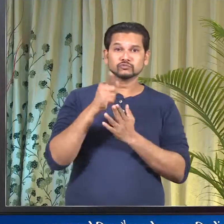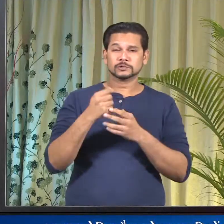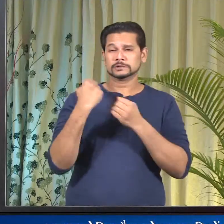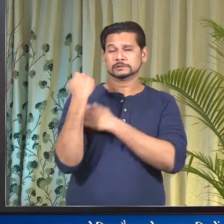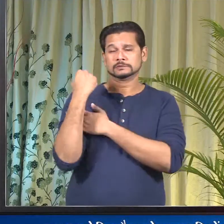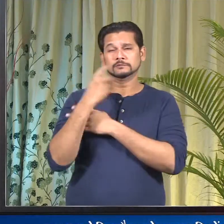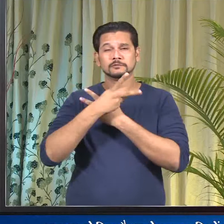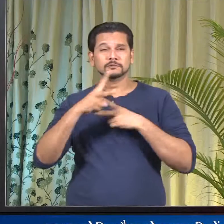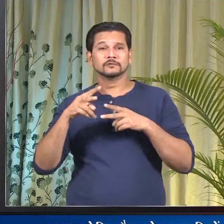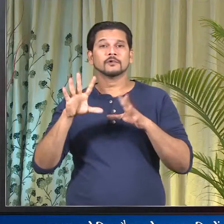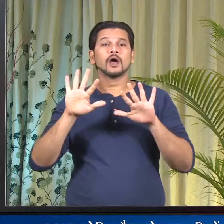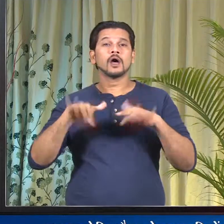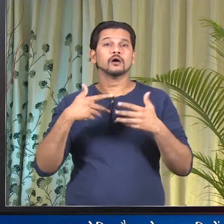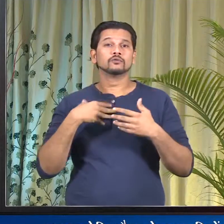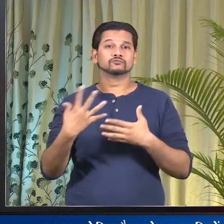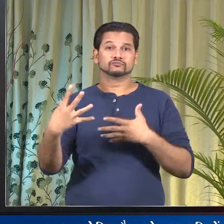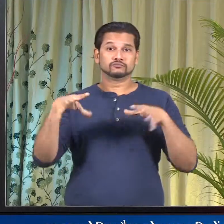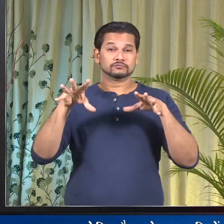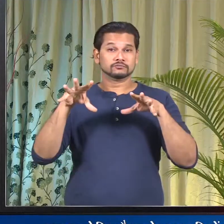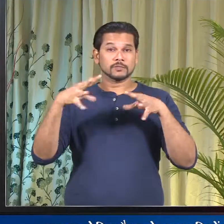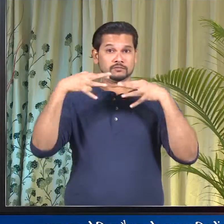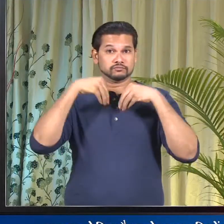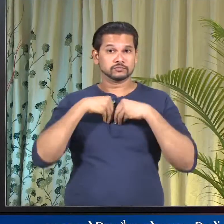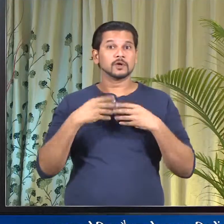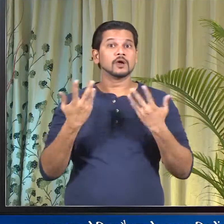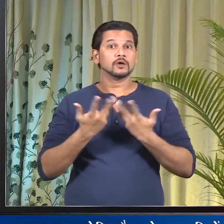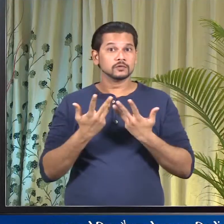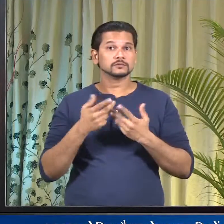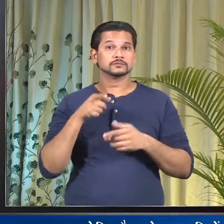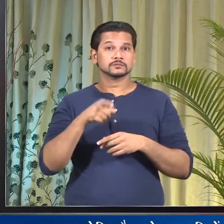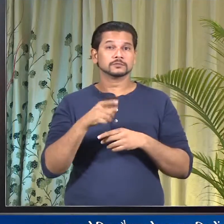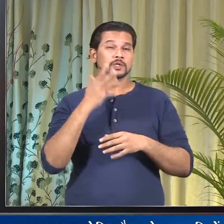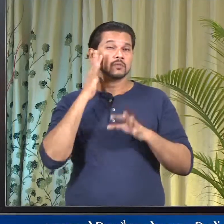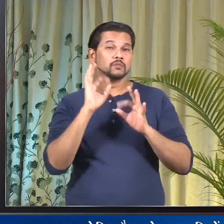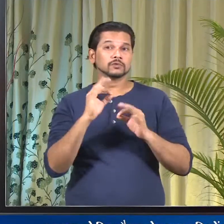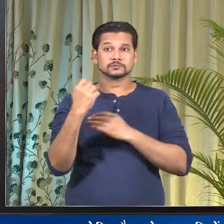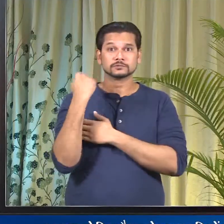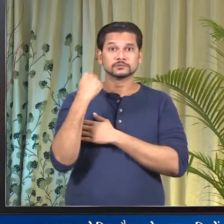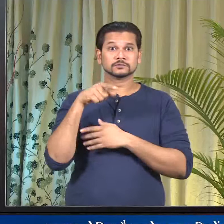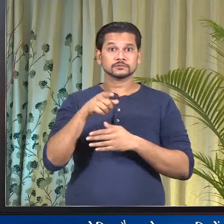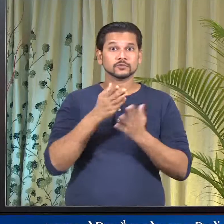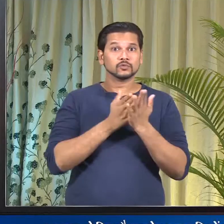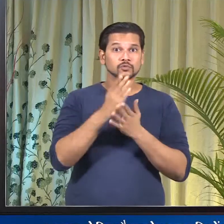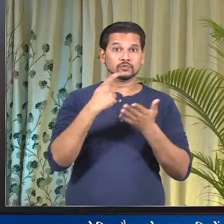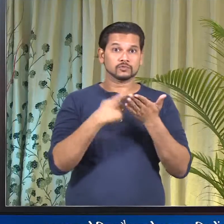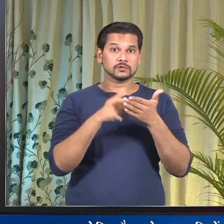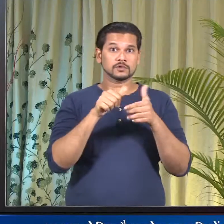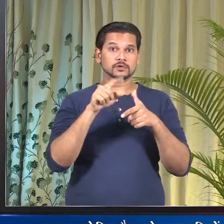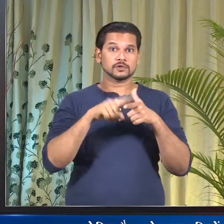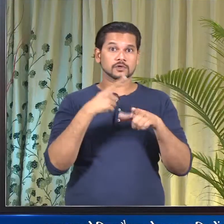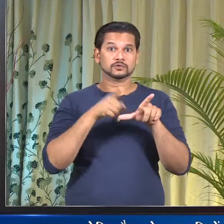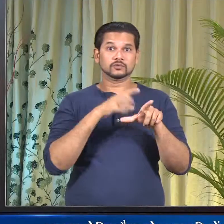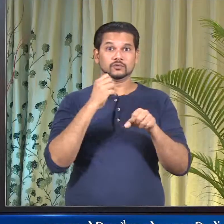प्राप्तियां होती हैं, लेकिन विशेश जिन शक्तियों का विकास राजियोग की द्वारा होता है,